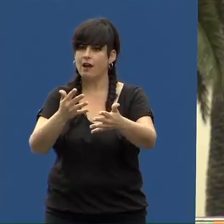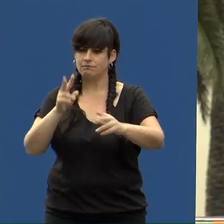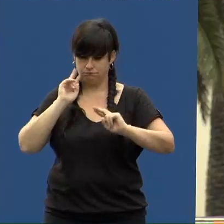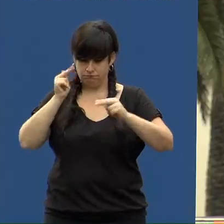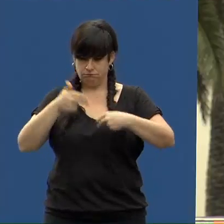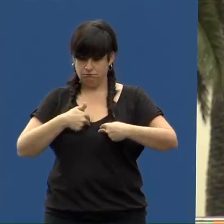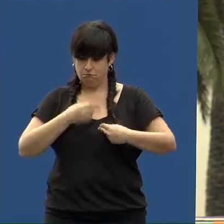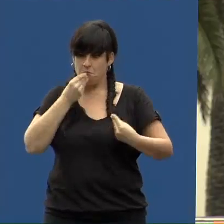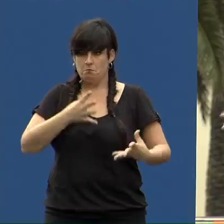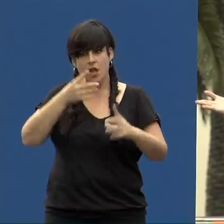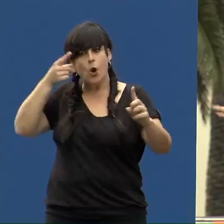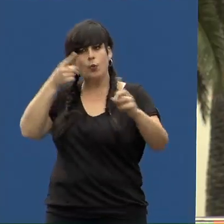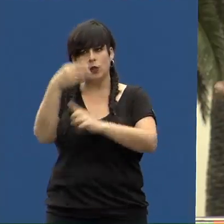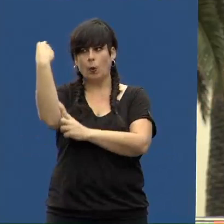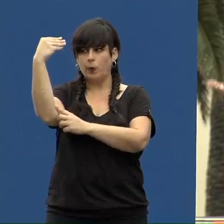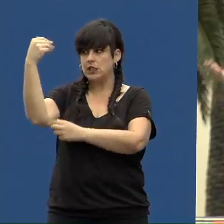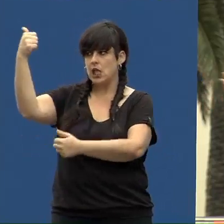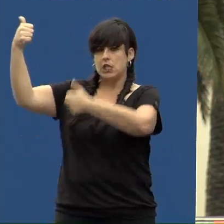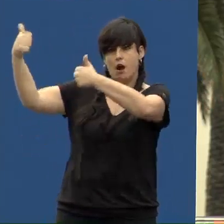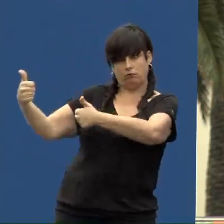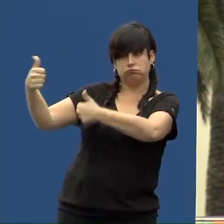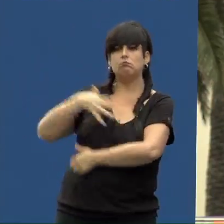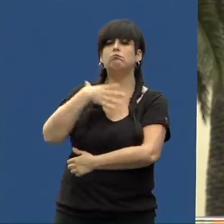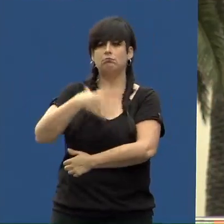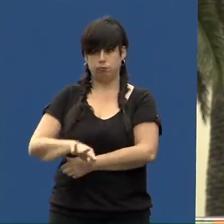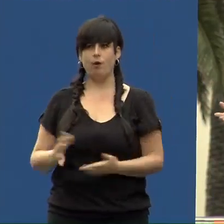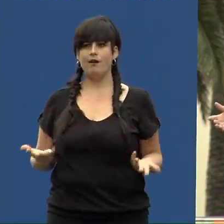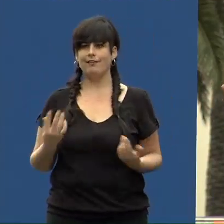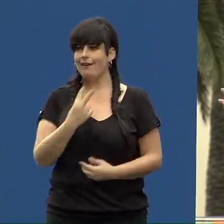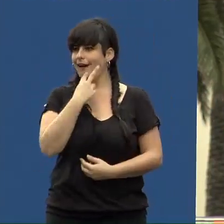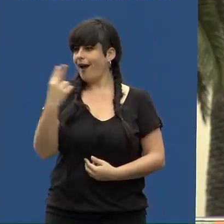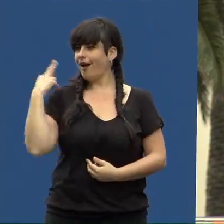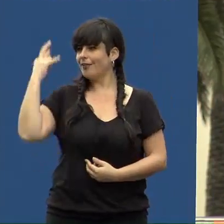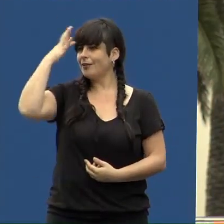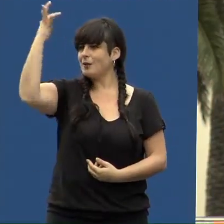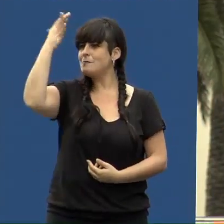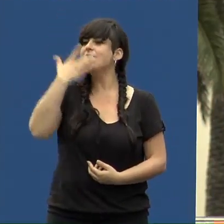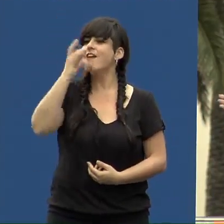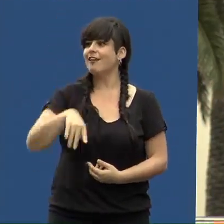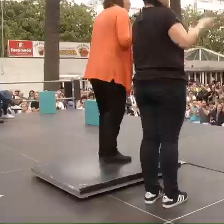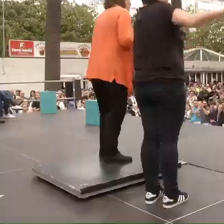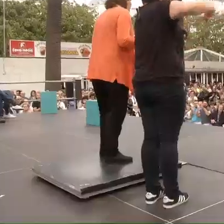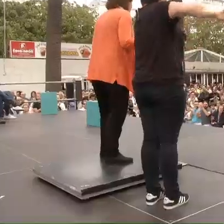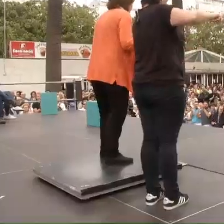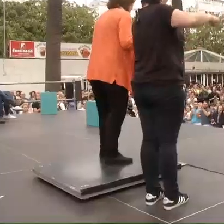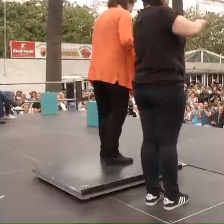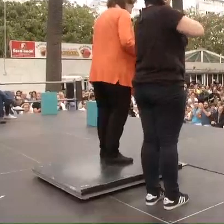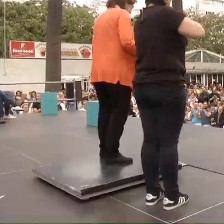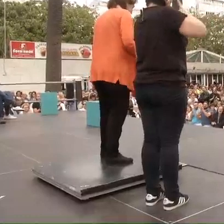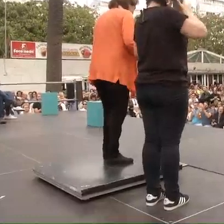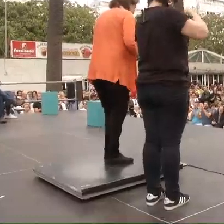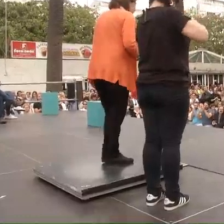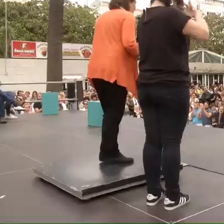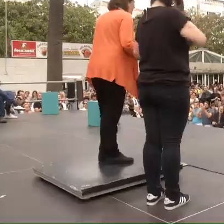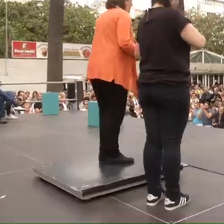la presidencia al Partido Popular. ¿Quién nos lo iba a decir? ¿Quién se lo iba a decir a ellos? Están que todavía no se lo creen.